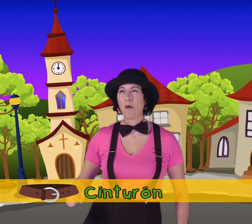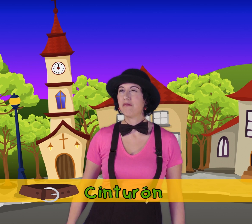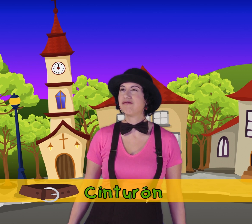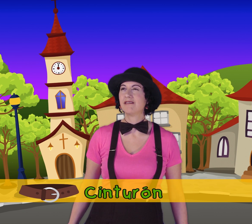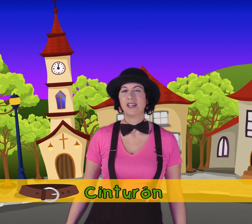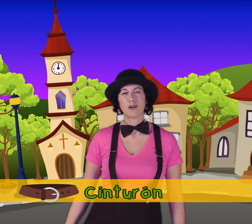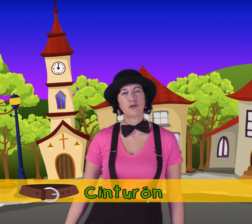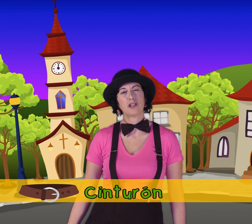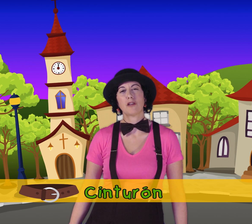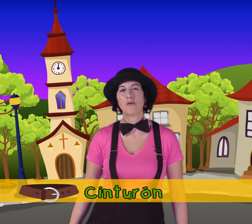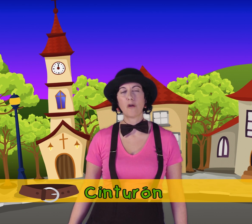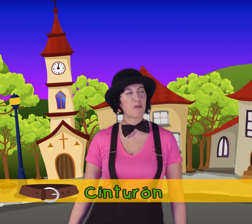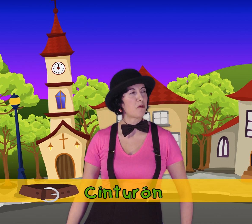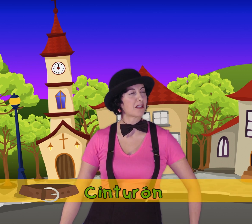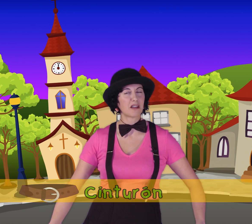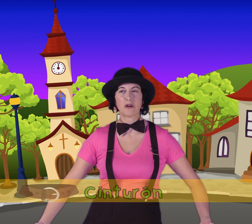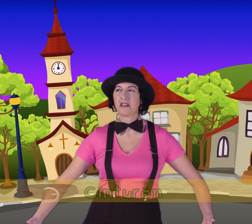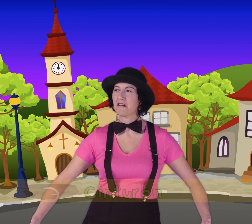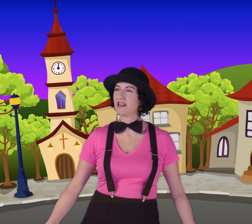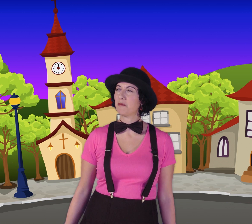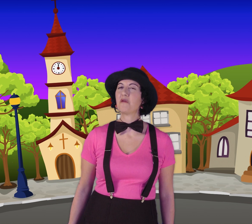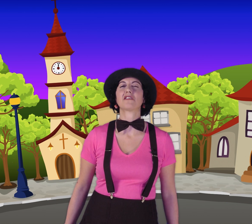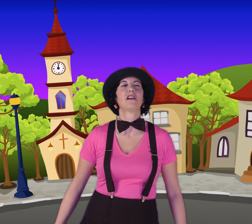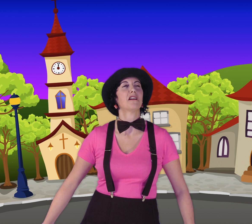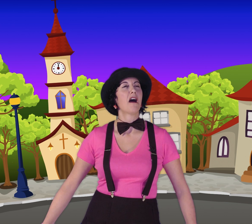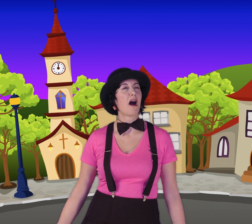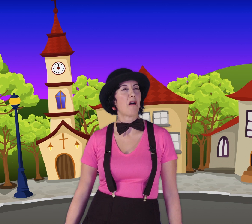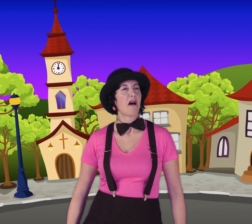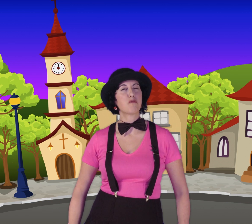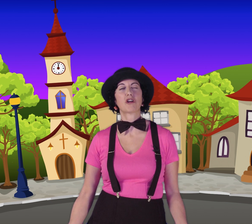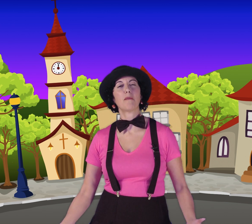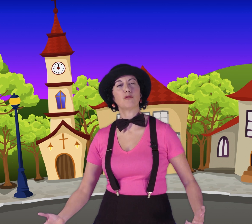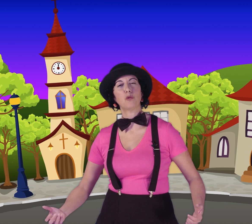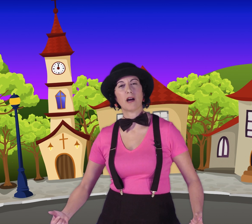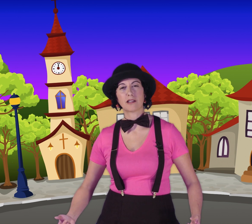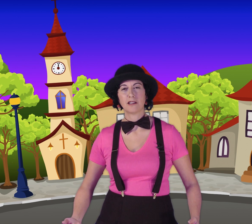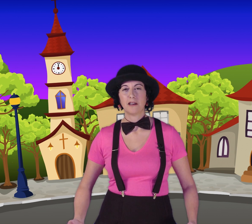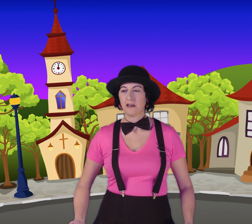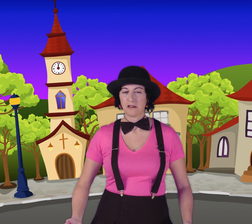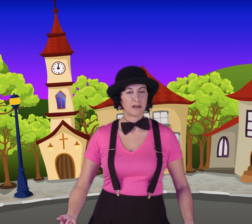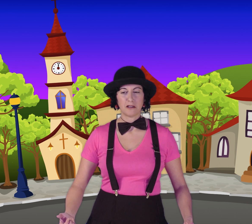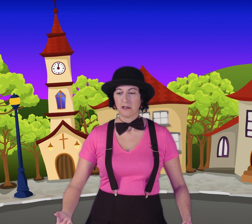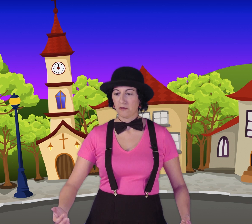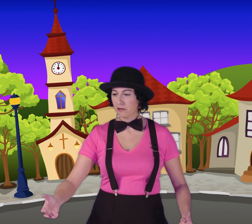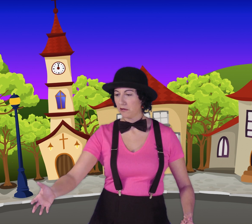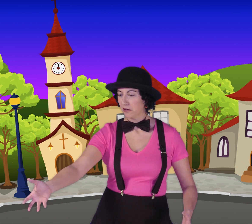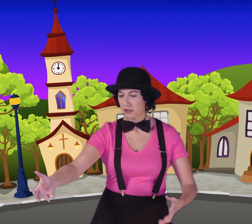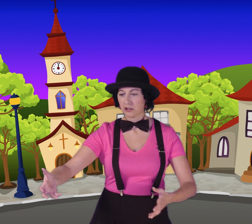¡Uf! Con 7 de un golpe no voy a estar yo aquí en casa. Me voy a salir a buscar aventuras. Bueno, se